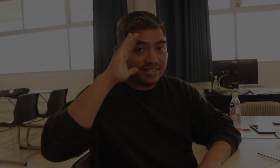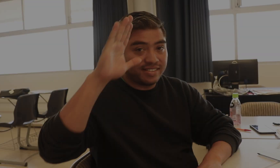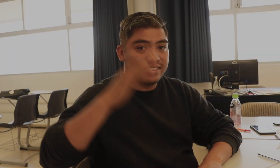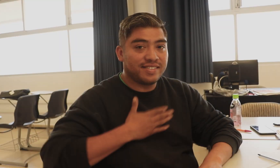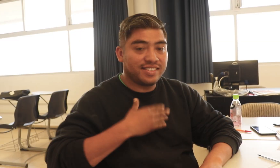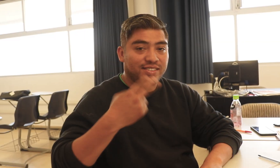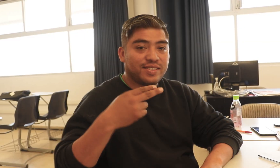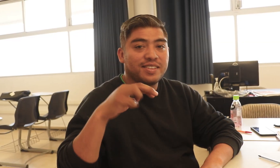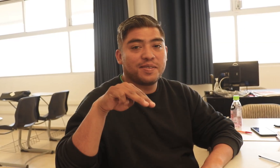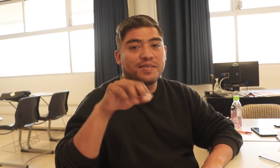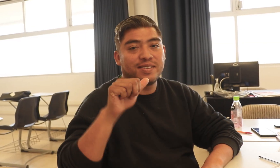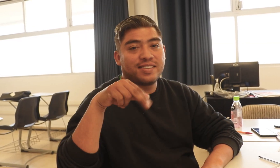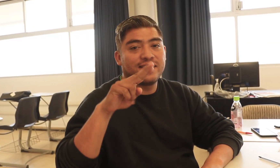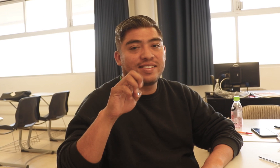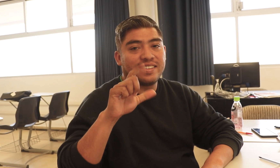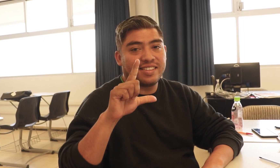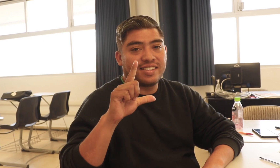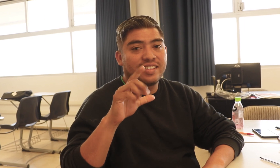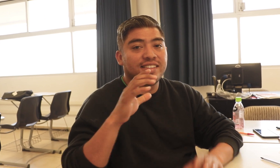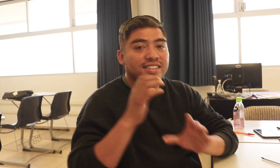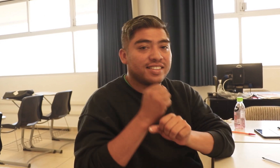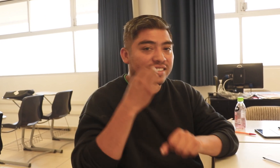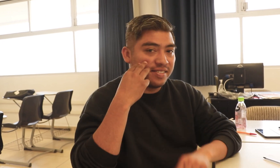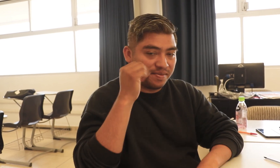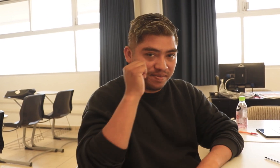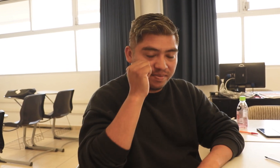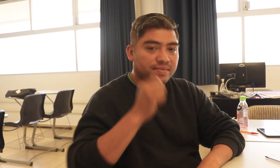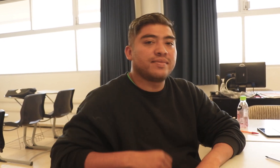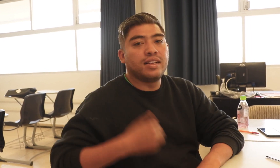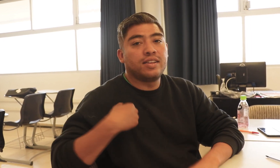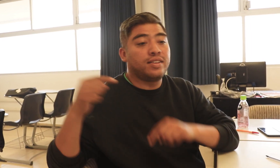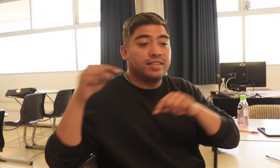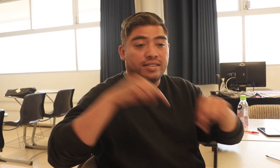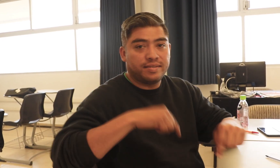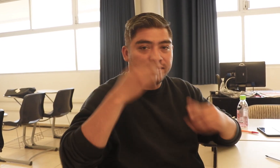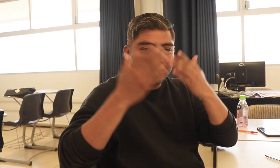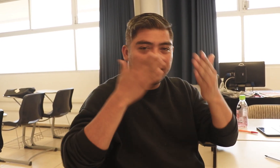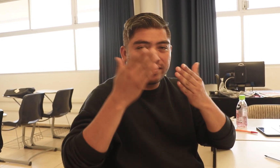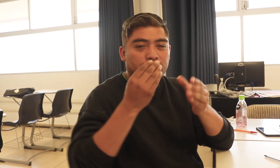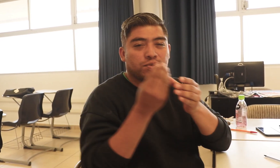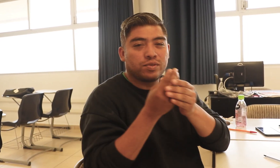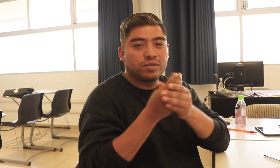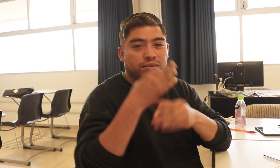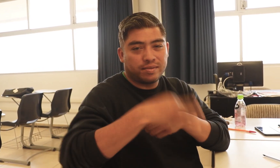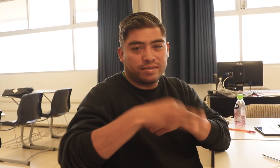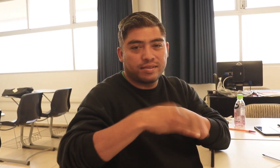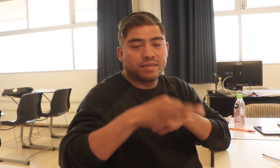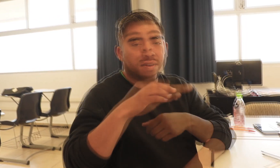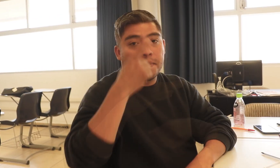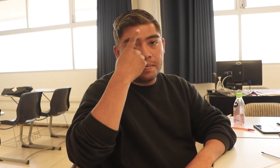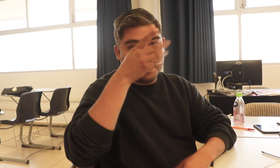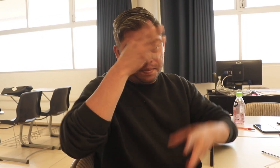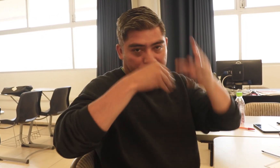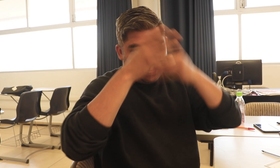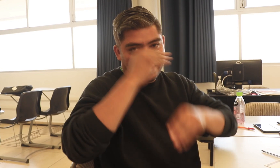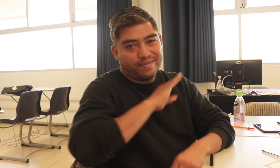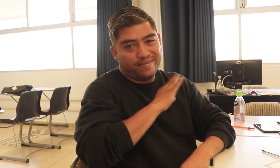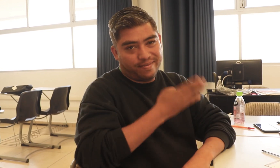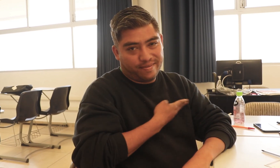Hola, mi nombre es Manuel y este es mi nombre en lengua de señas. Yo estoy aquí estudiando en la universidad mi semestre de inmersión